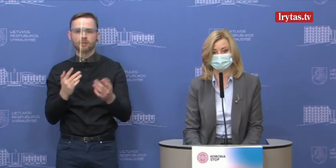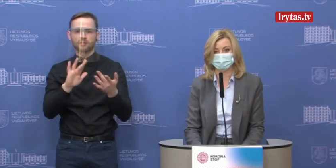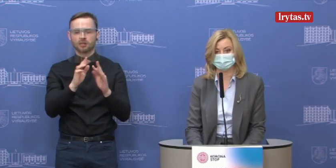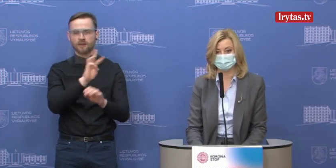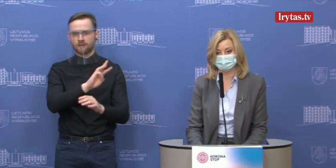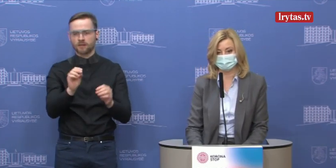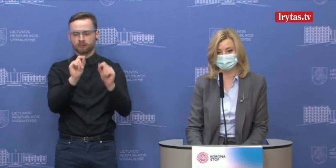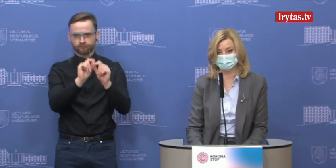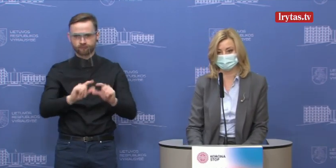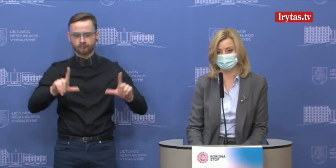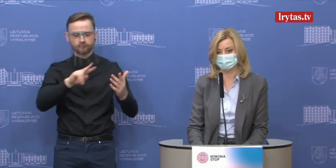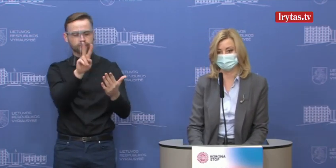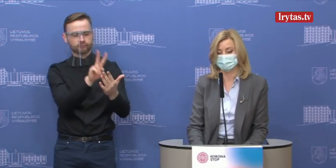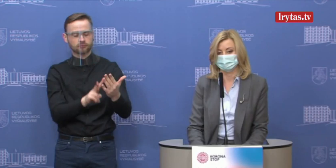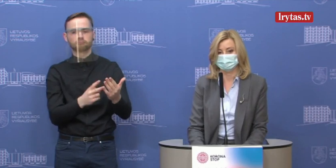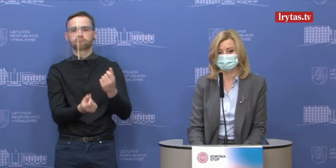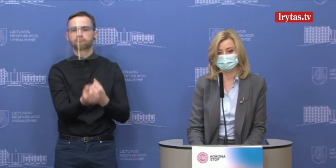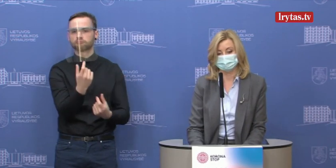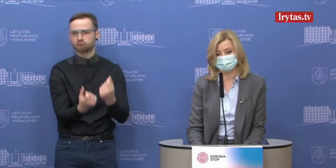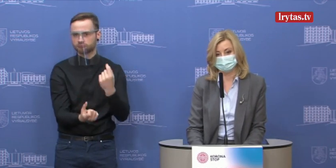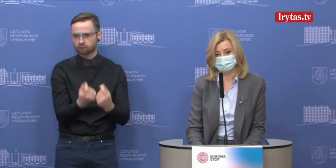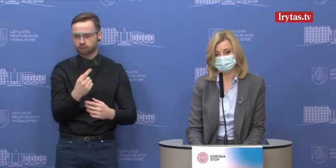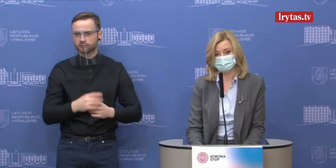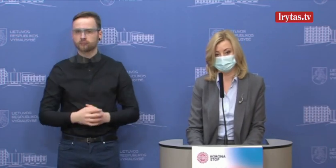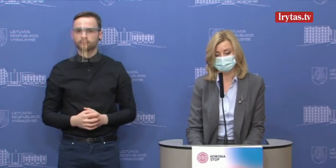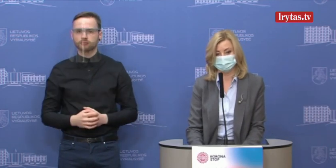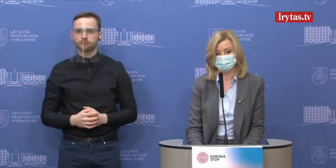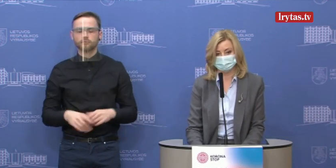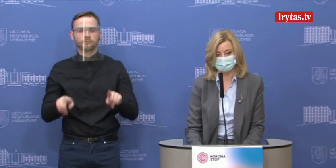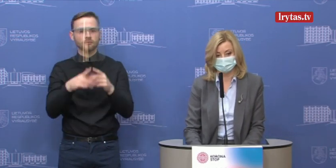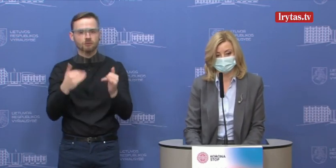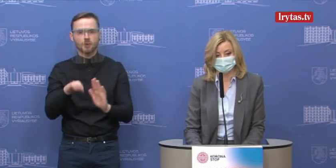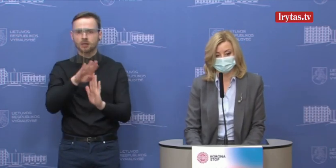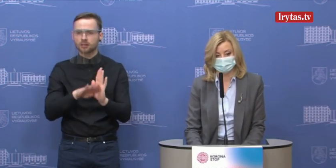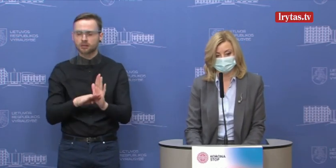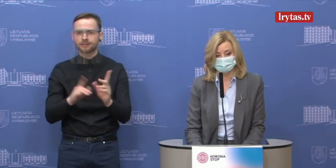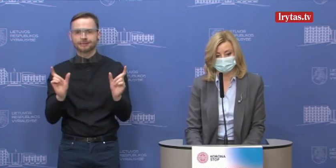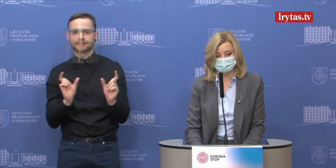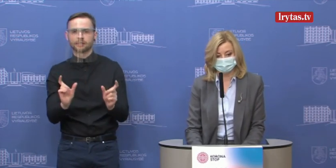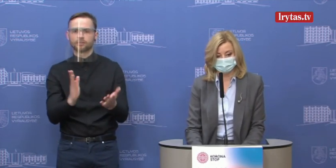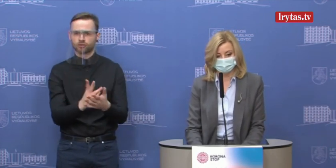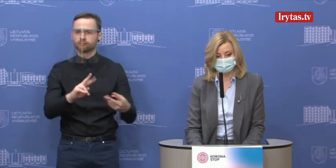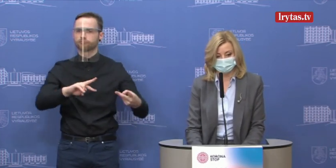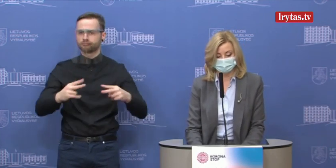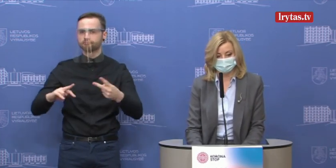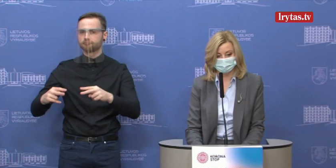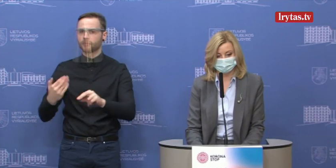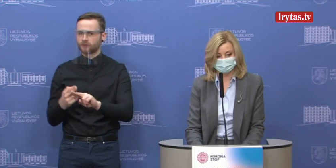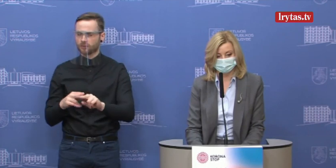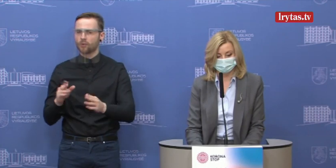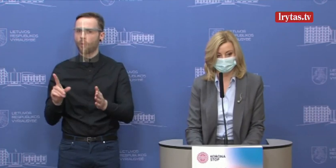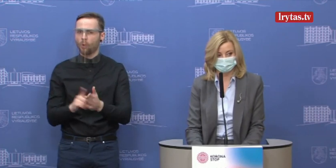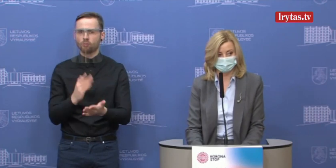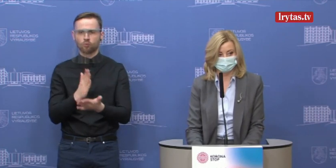kokie yra šiai dienai taikomi apribojimai. Nes jie taip pat nuolat kinta. Ir